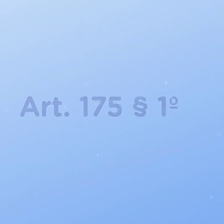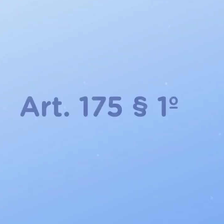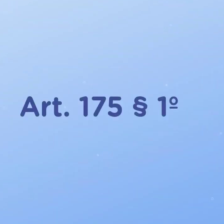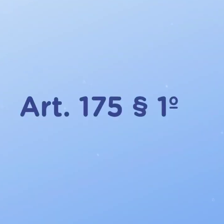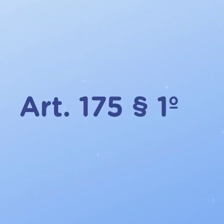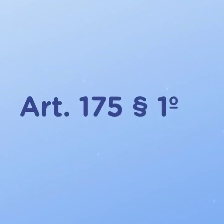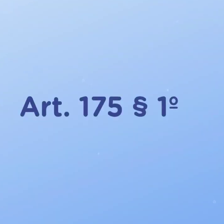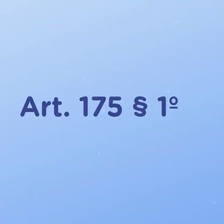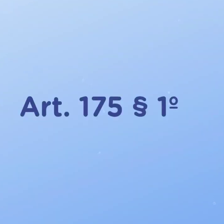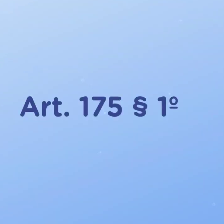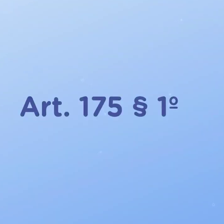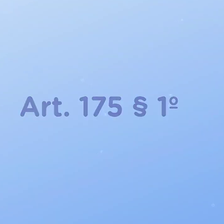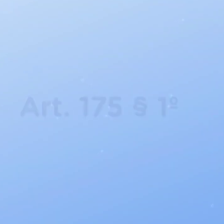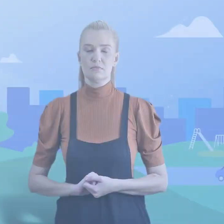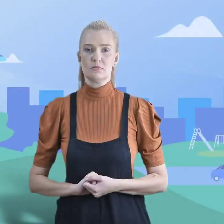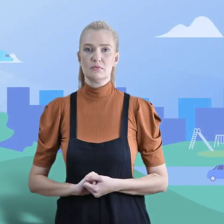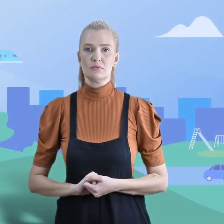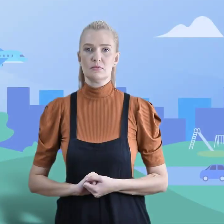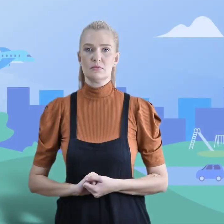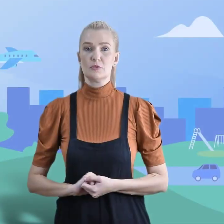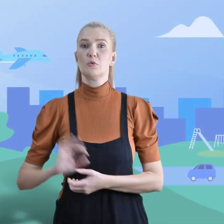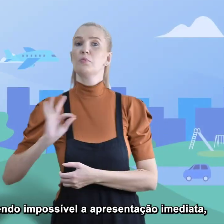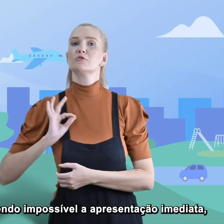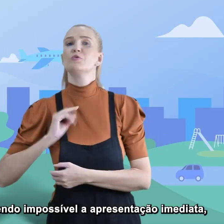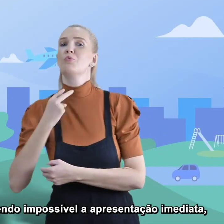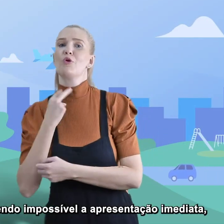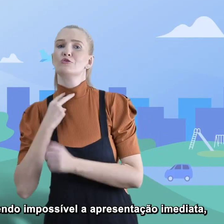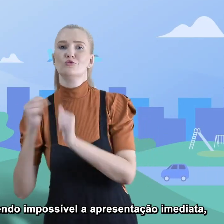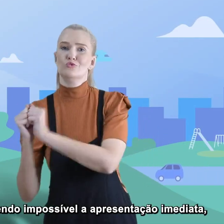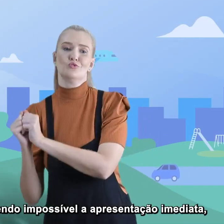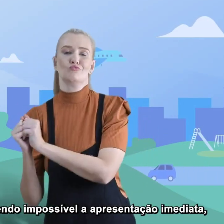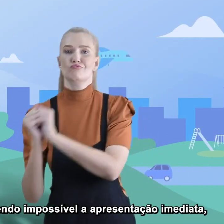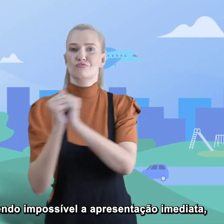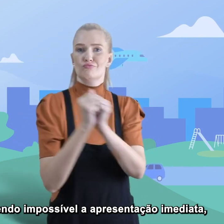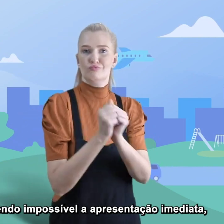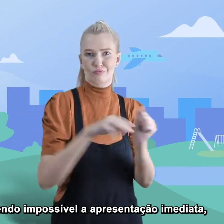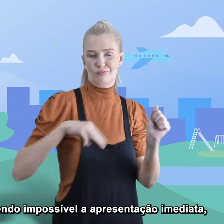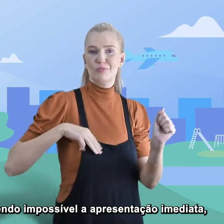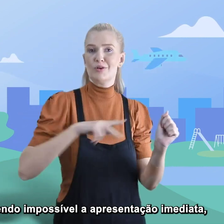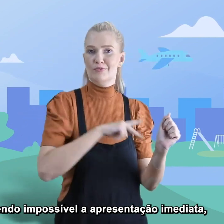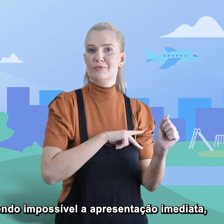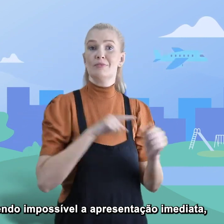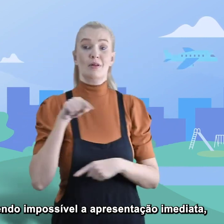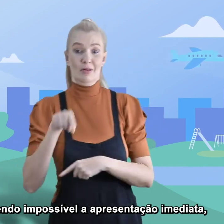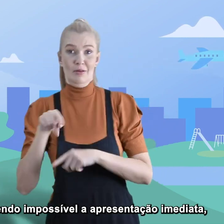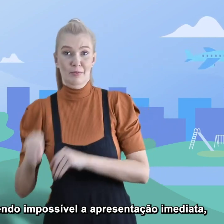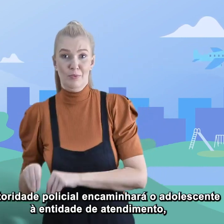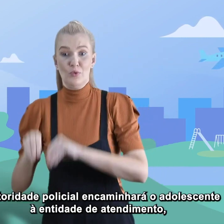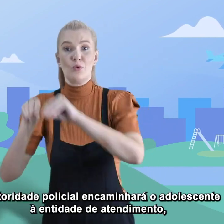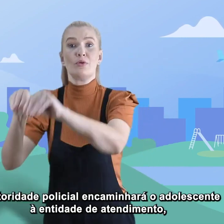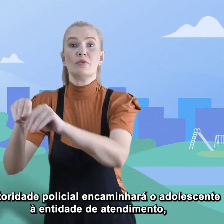Artigo 175, parágrafo primeiro. Sendo impossível a apresentação imediata, a autoridade